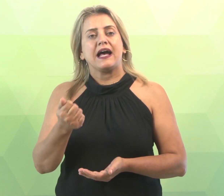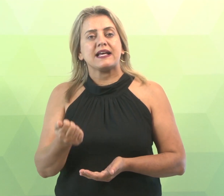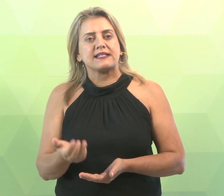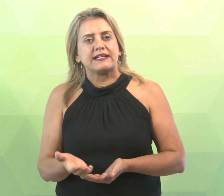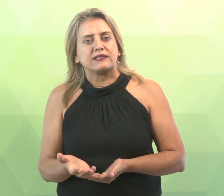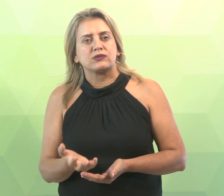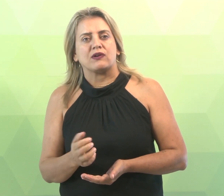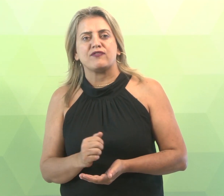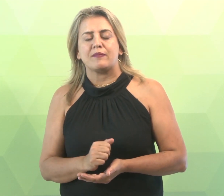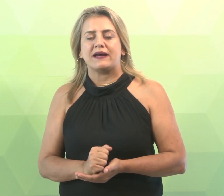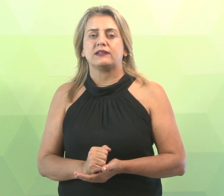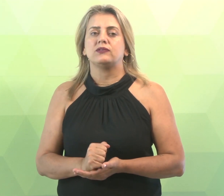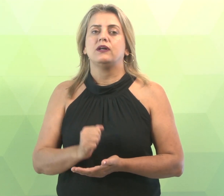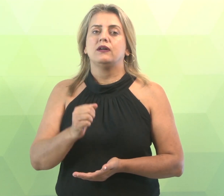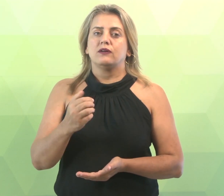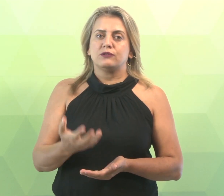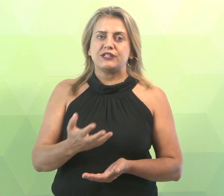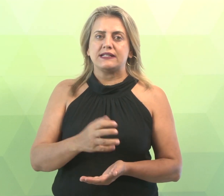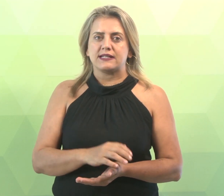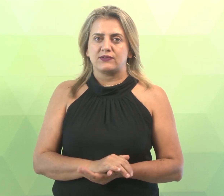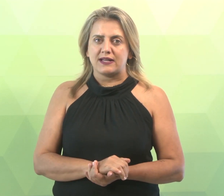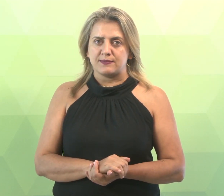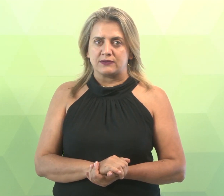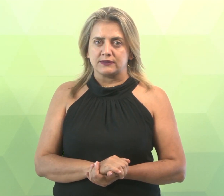as letras do alfabeto utilizando as mãos.